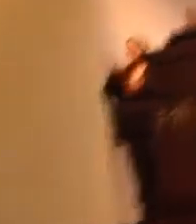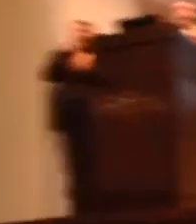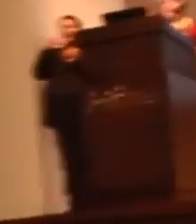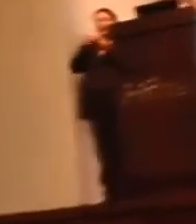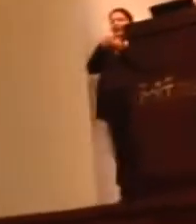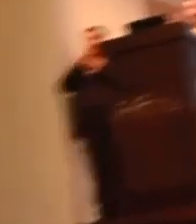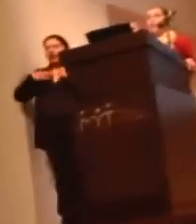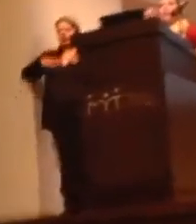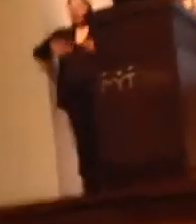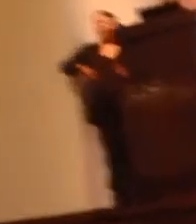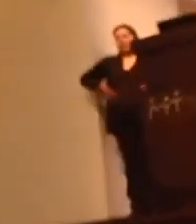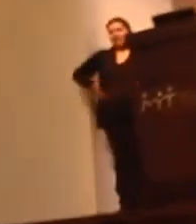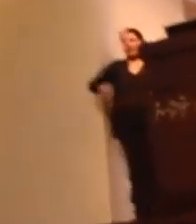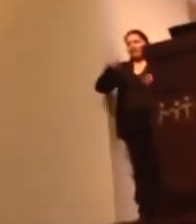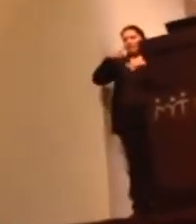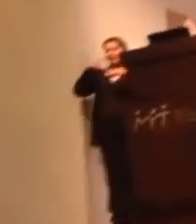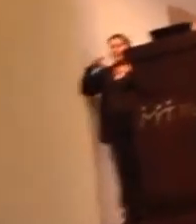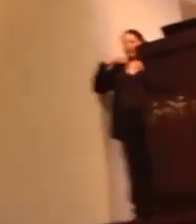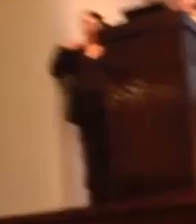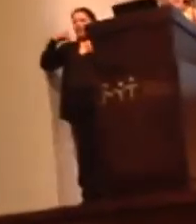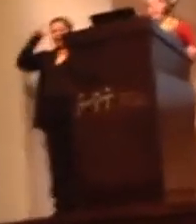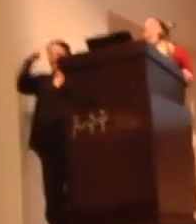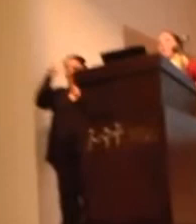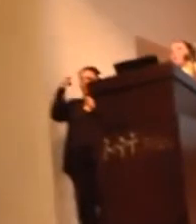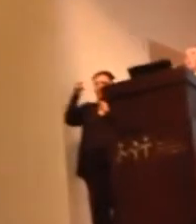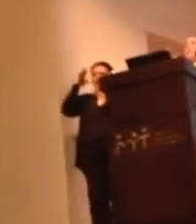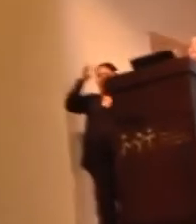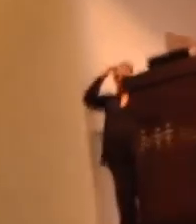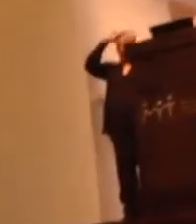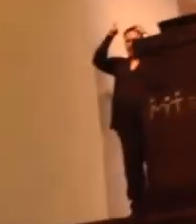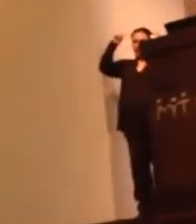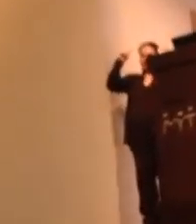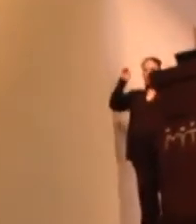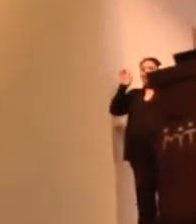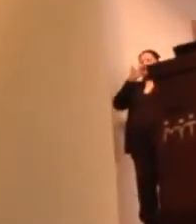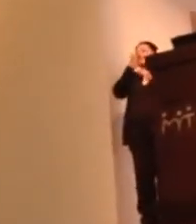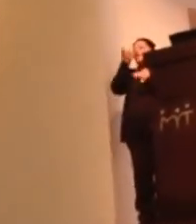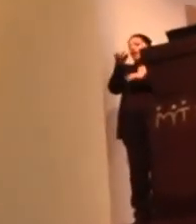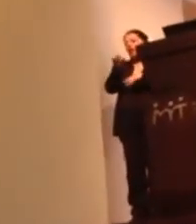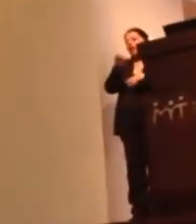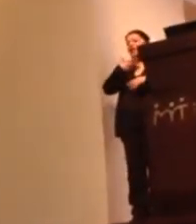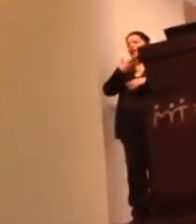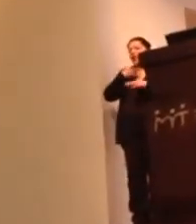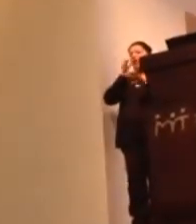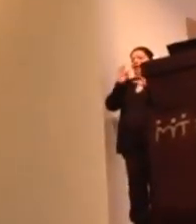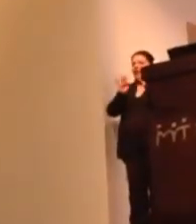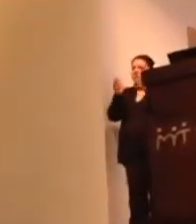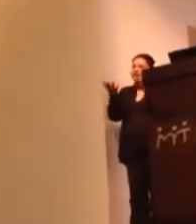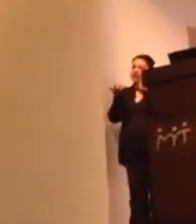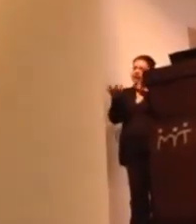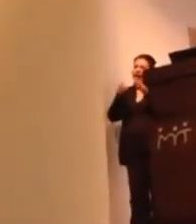vestida de Cenicienta, de Tatiana, de lo que sea, diciéndoles qué tienen que hacer?